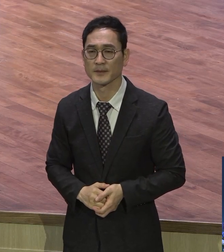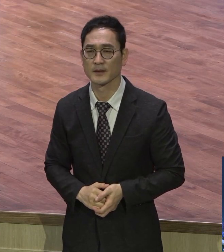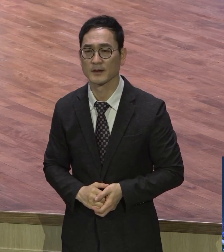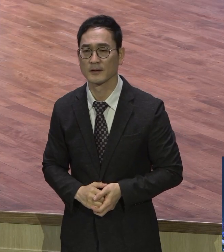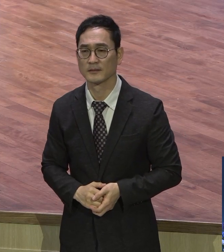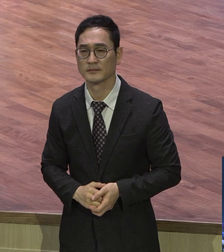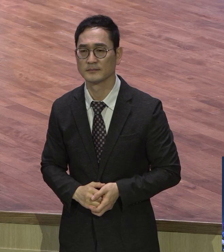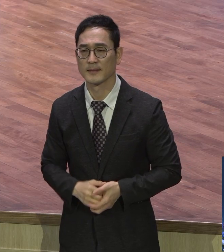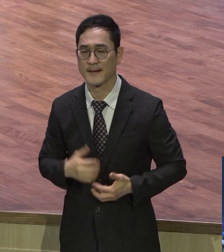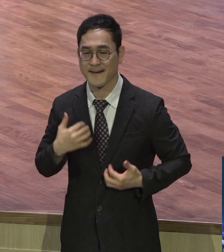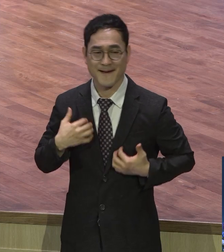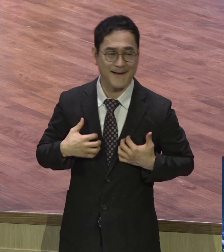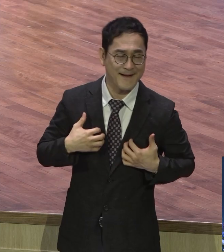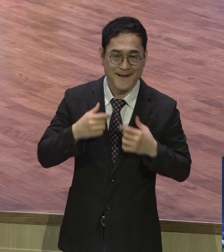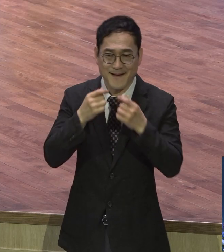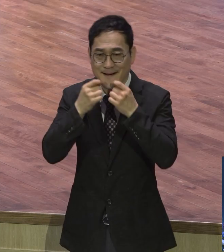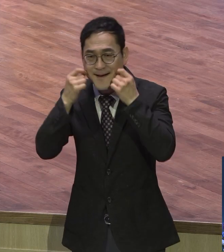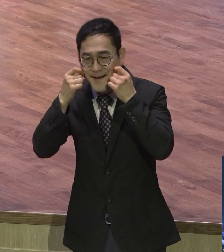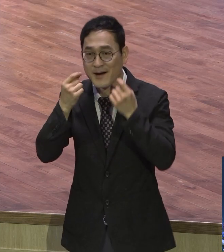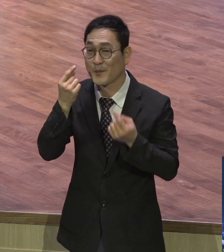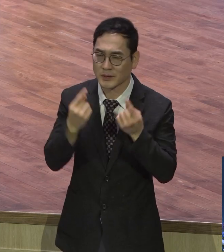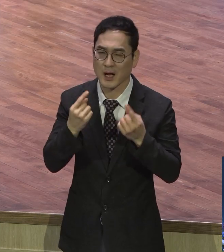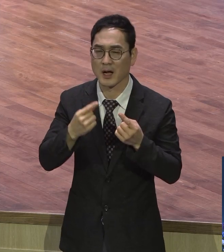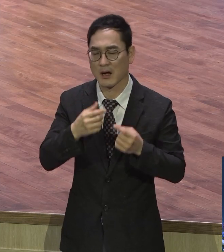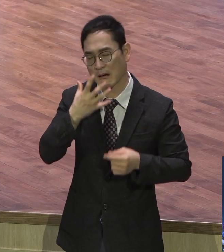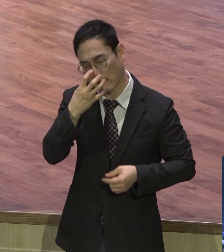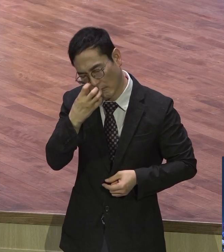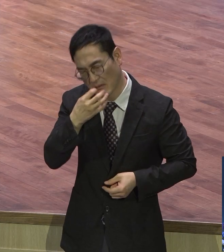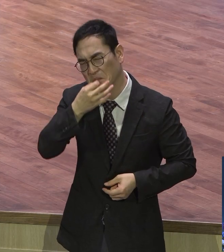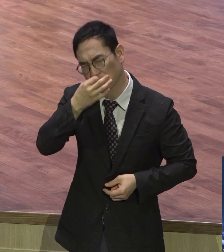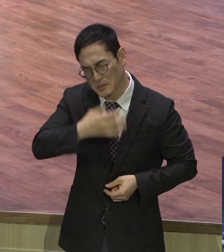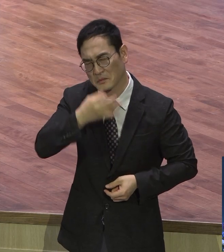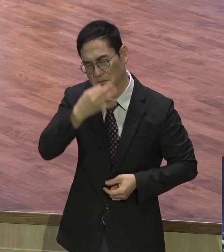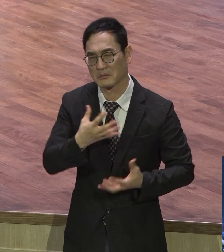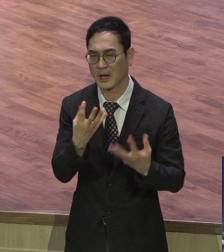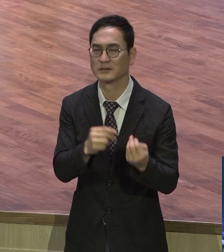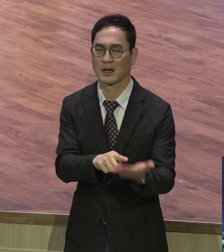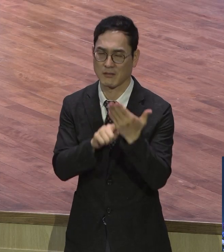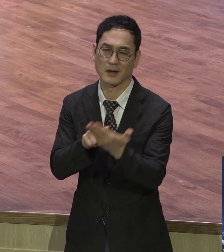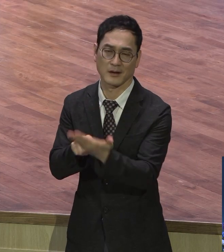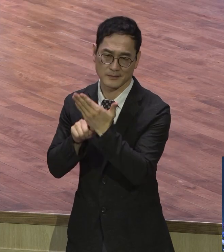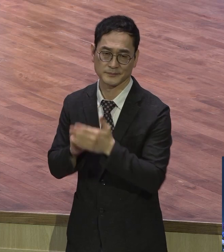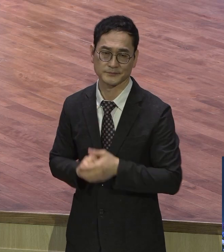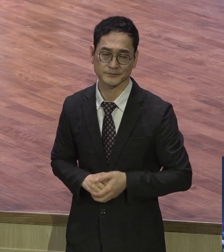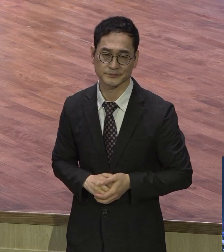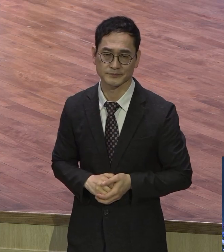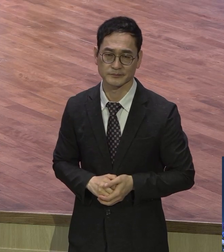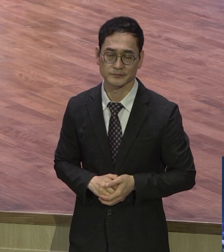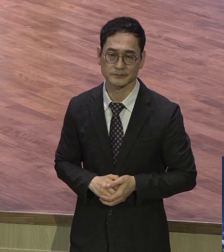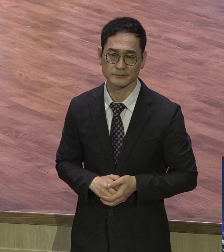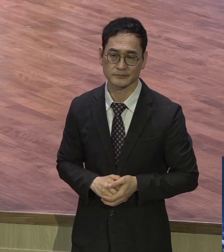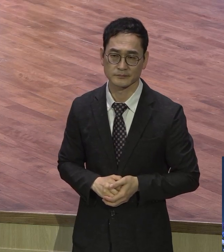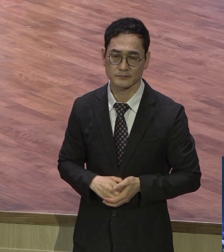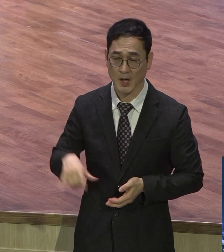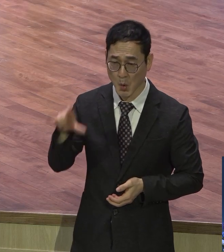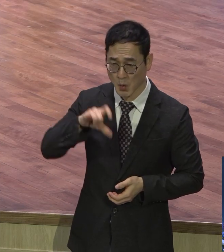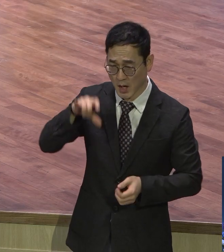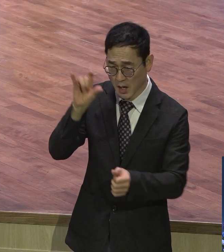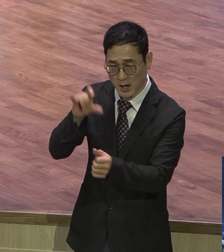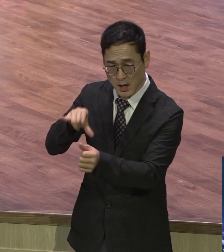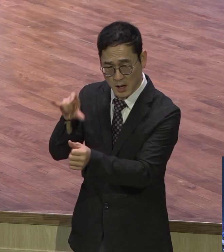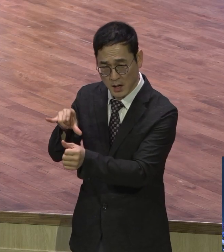그러한 측면이 많이 부각이 되고 있습니다. 그런데 코로나19가 생각보다도